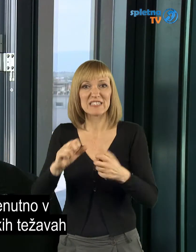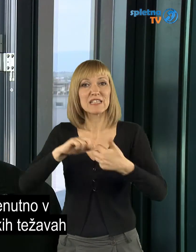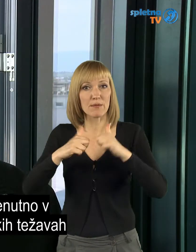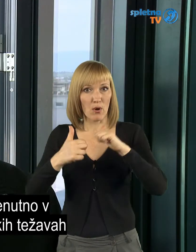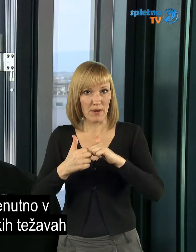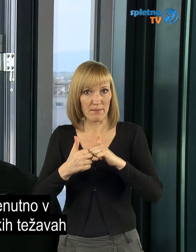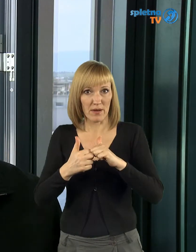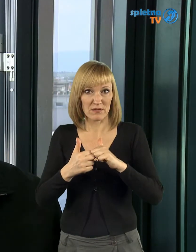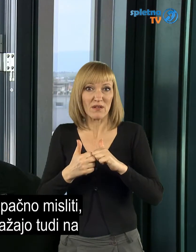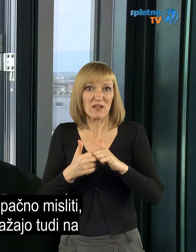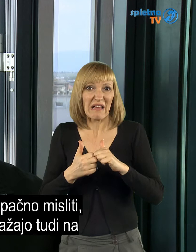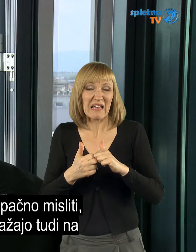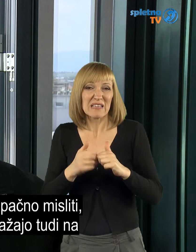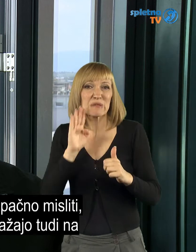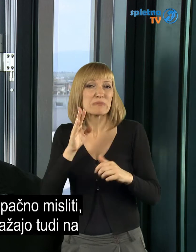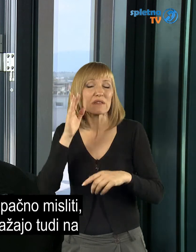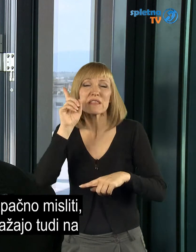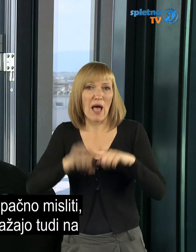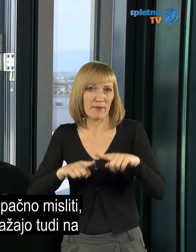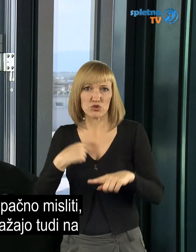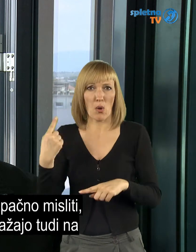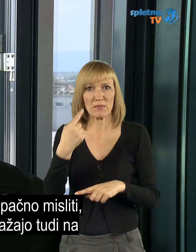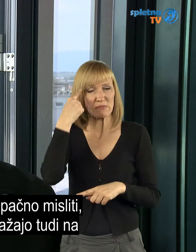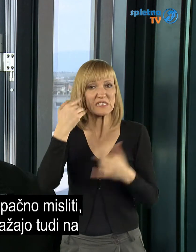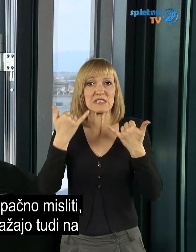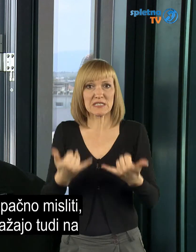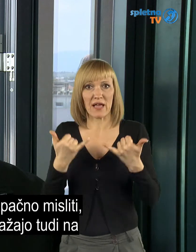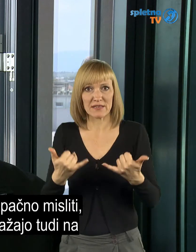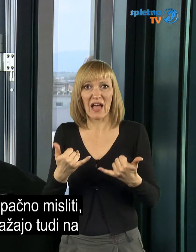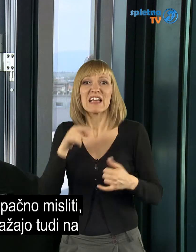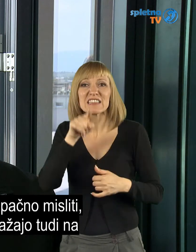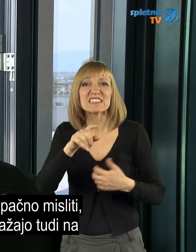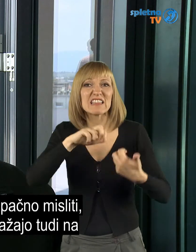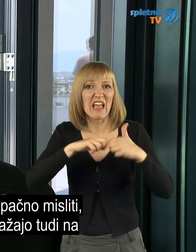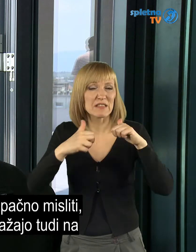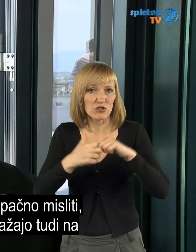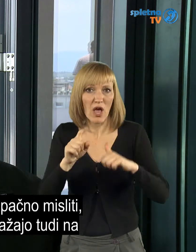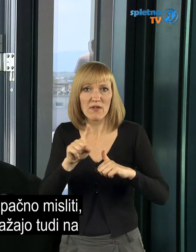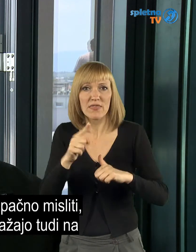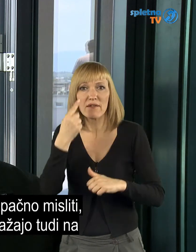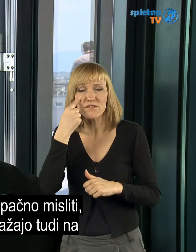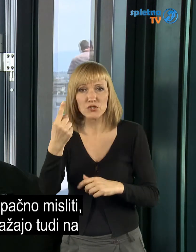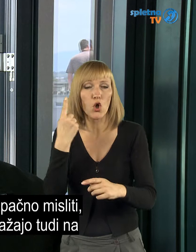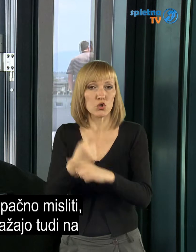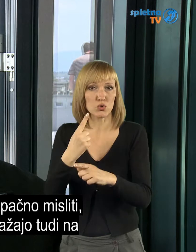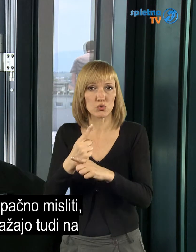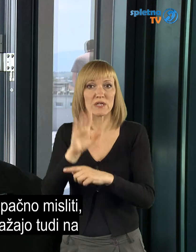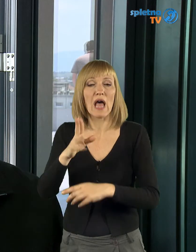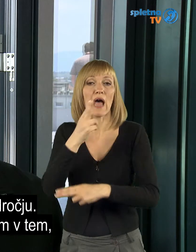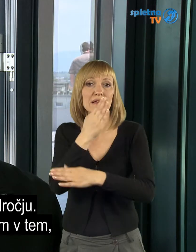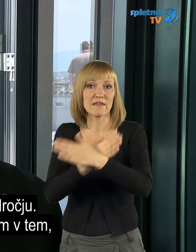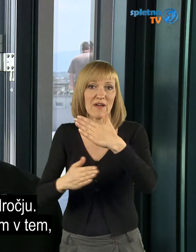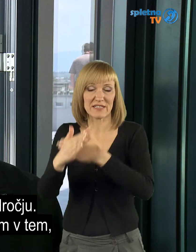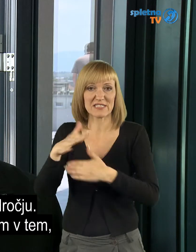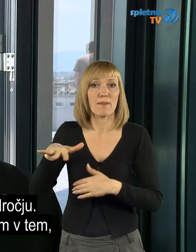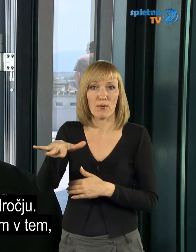finančno-gospodarskih težavah in bi bilo popolnoma napačno misliti, da se te težave ne odražajo tudi na